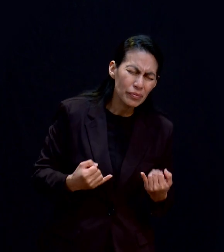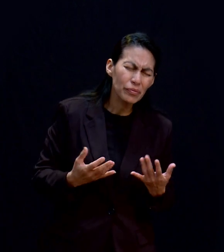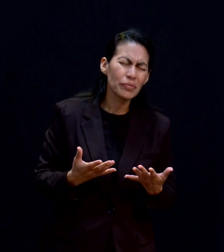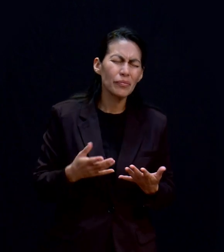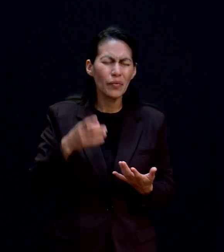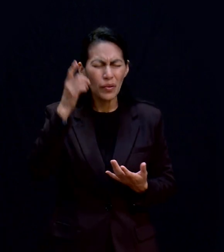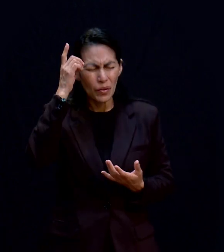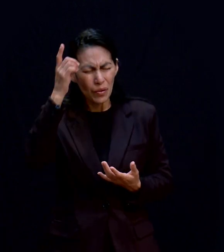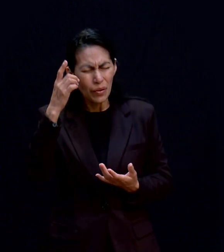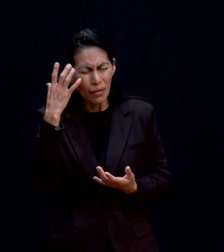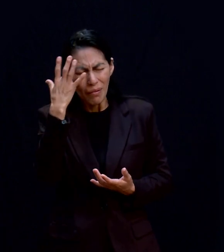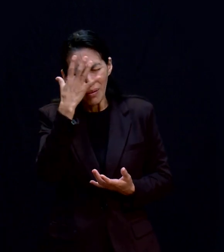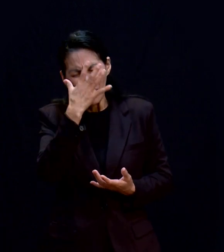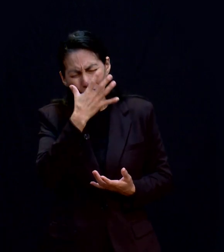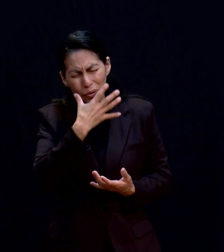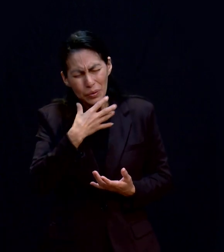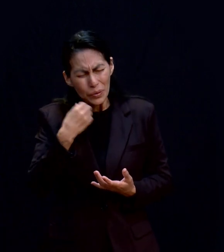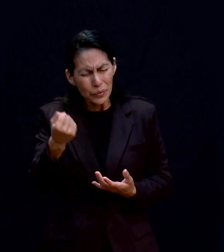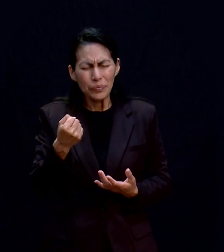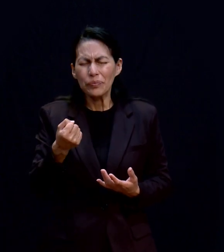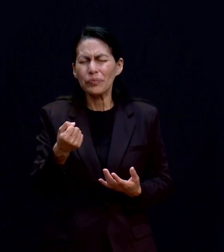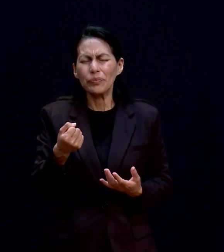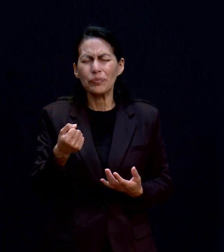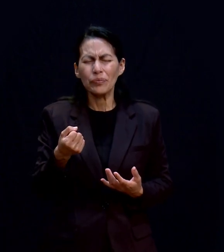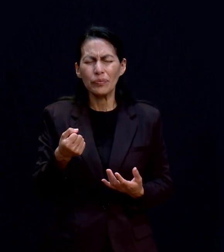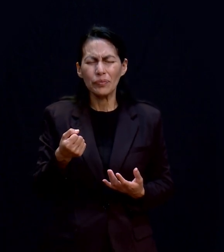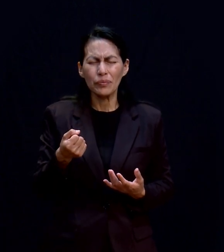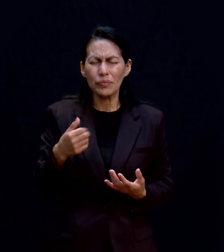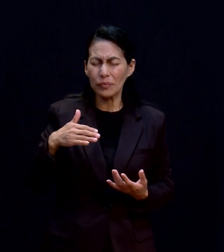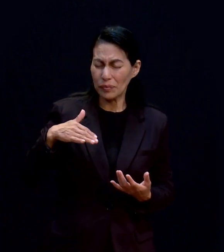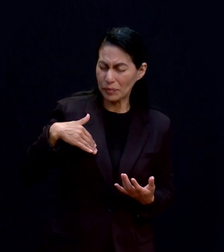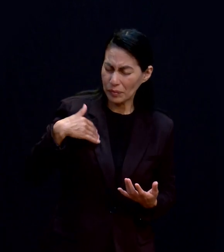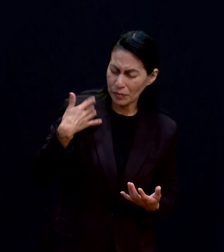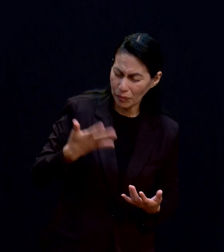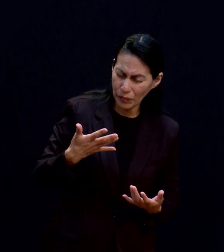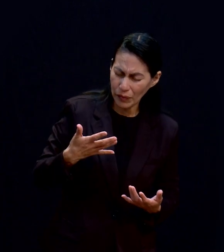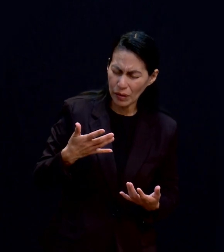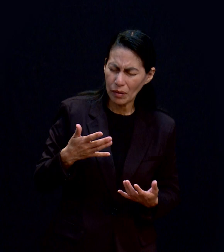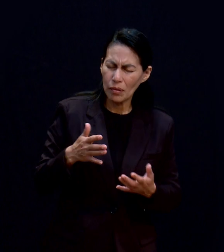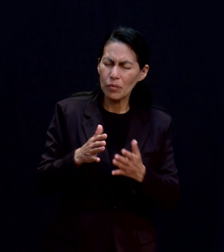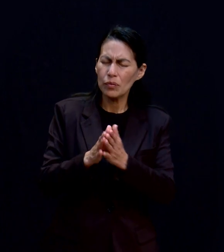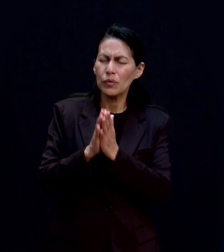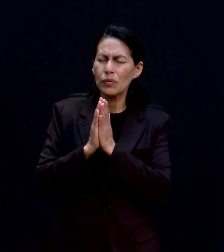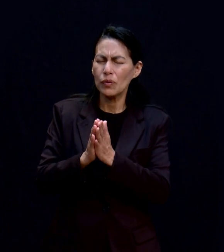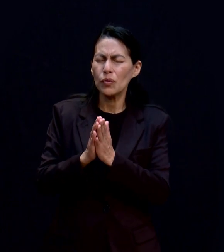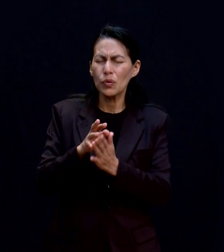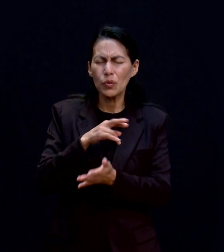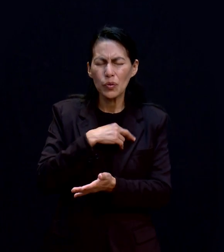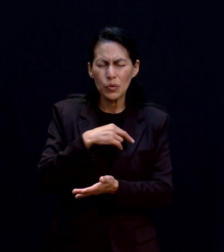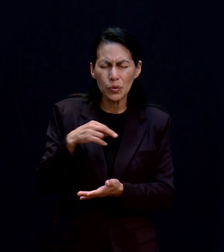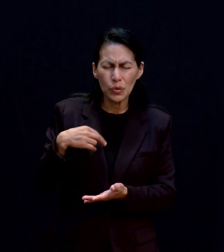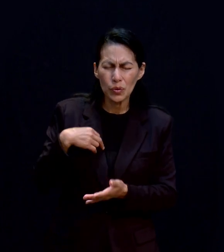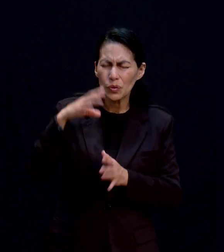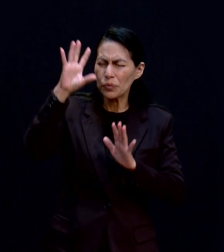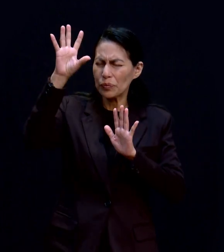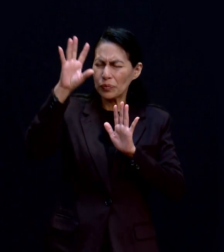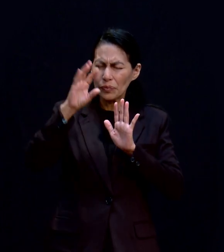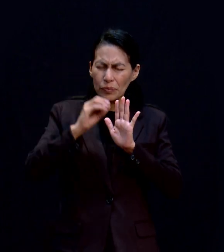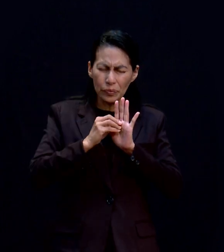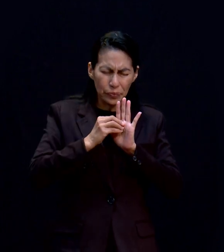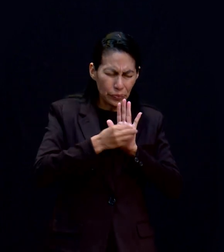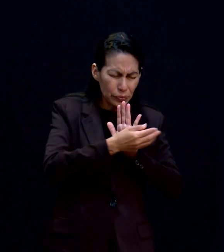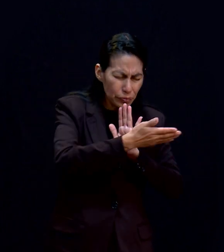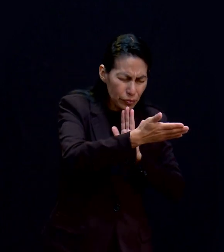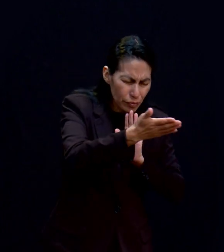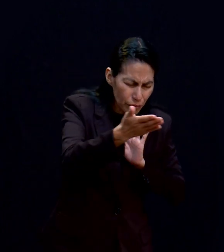este dios de maravillas padre permite que te representamos dignamente aquí y señor en lo poco que